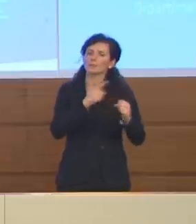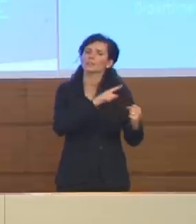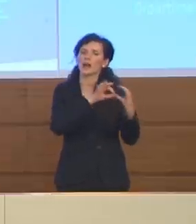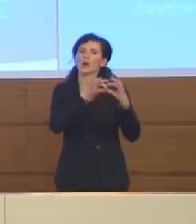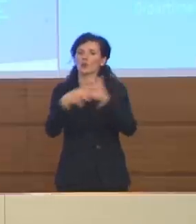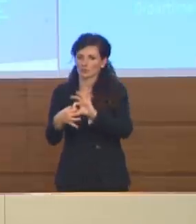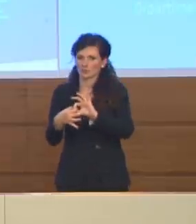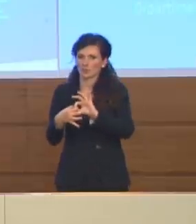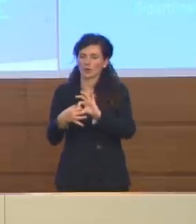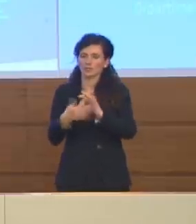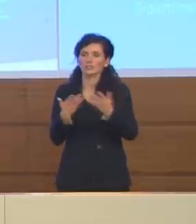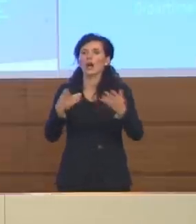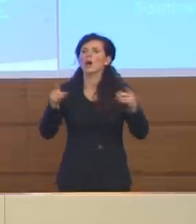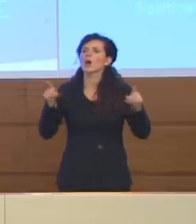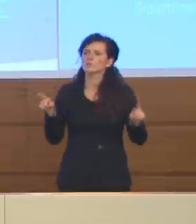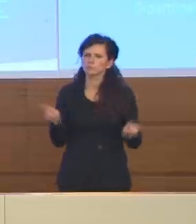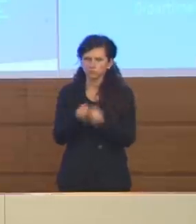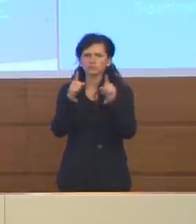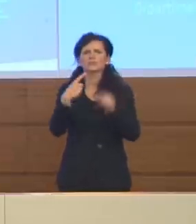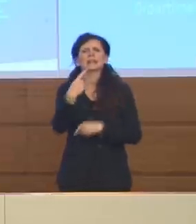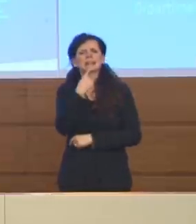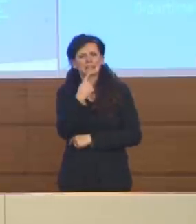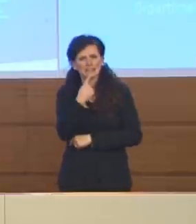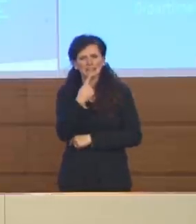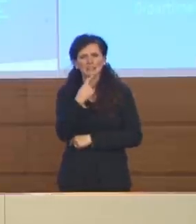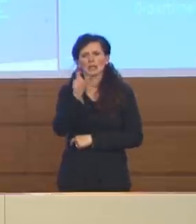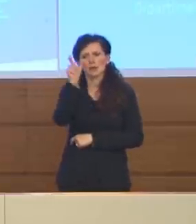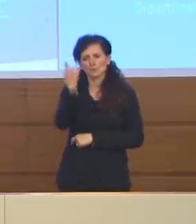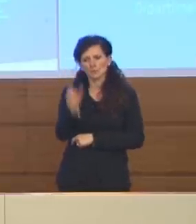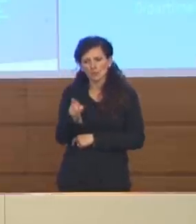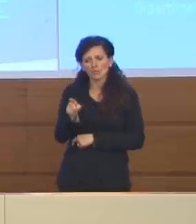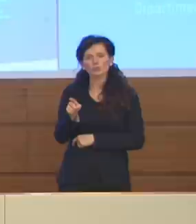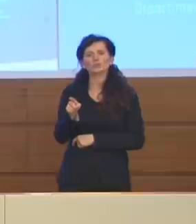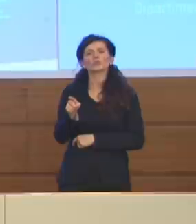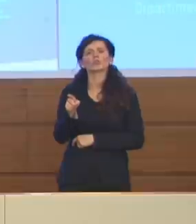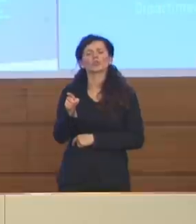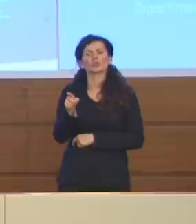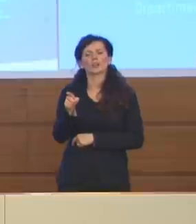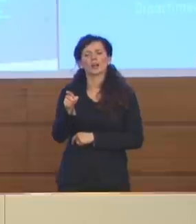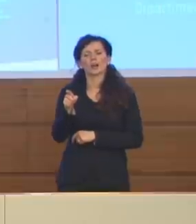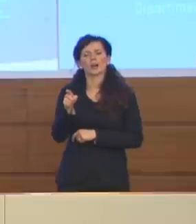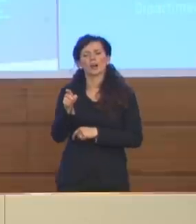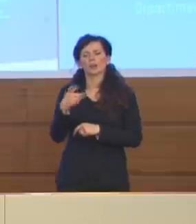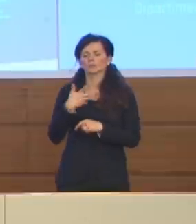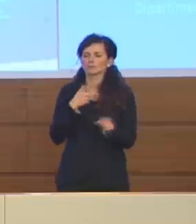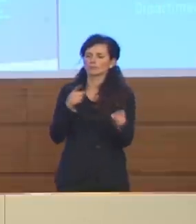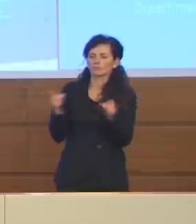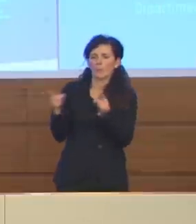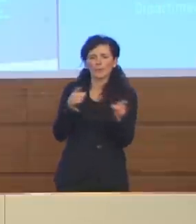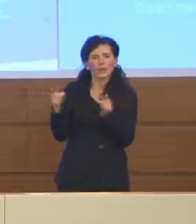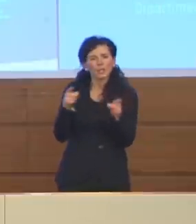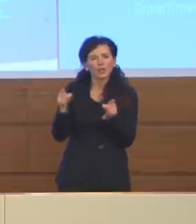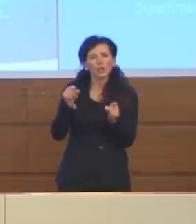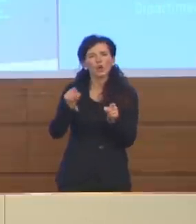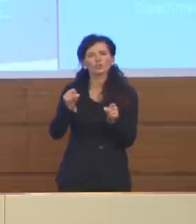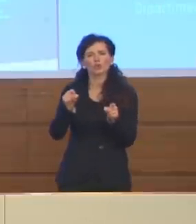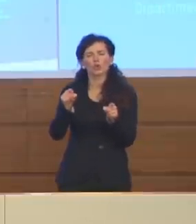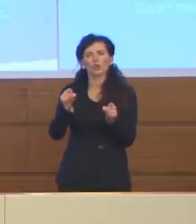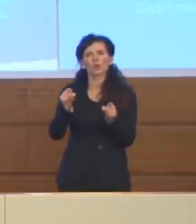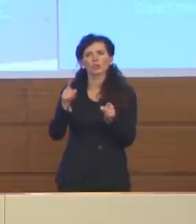abbia avuto durante il periodo di acuzie e soprattutto di maggior